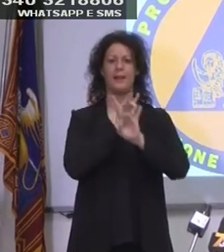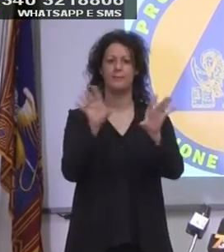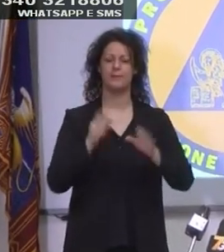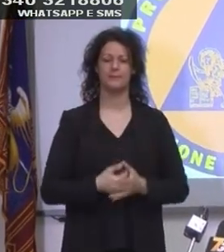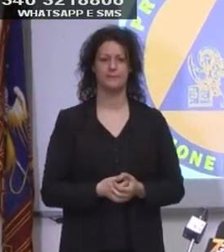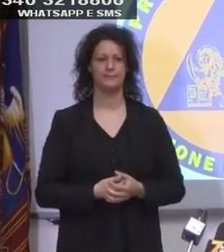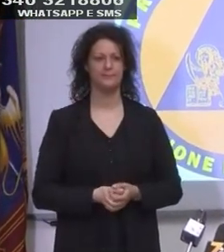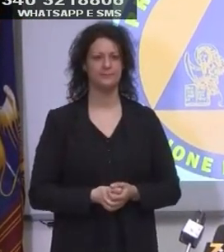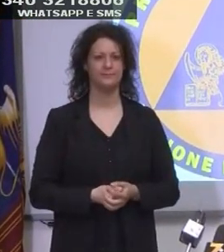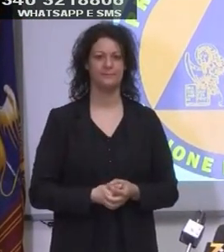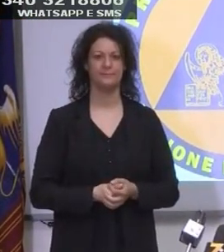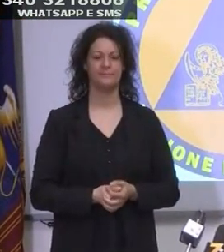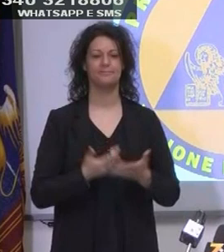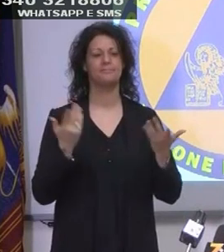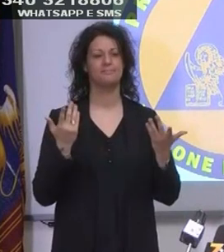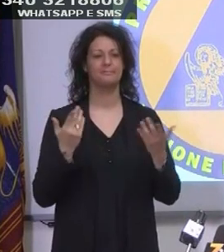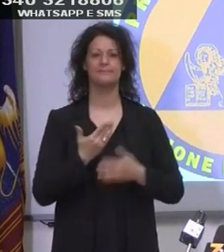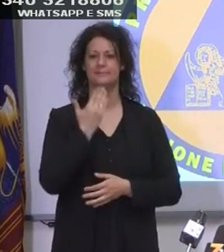Boh. Vabbè,